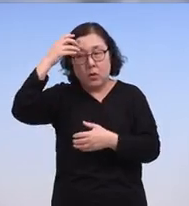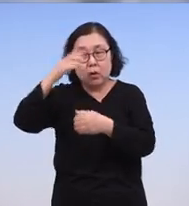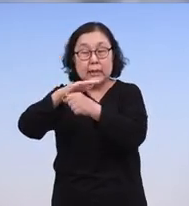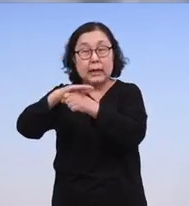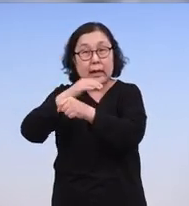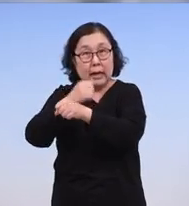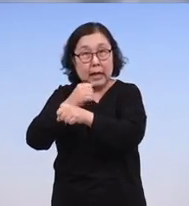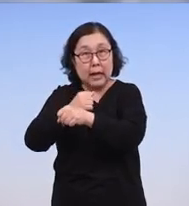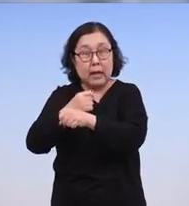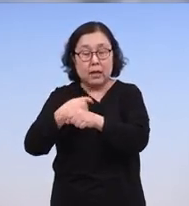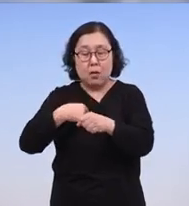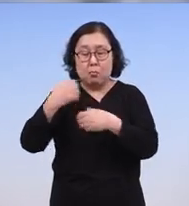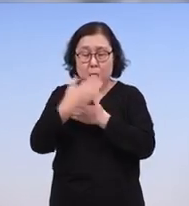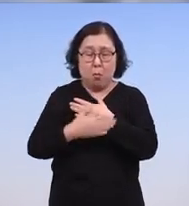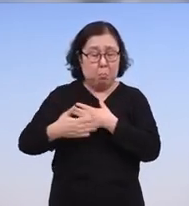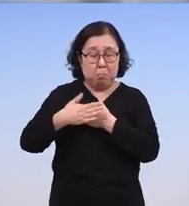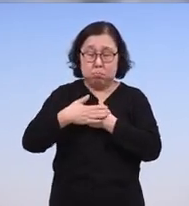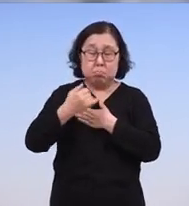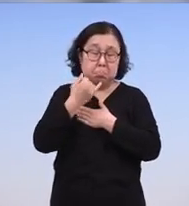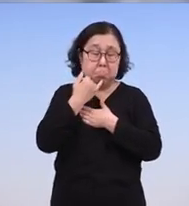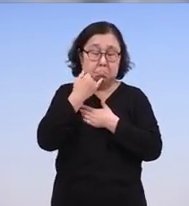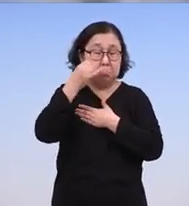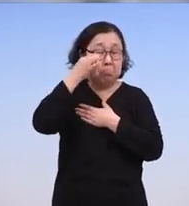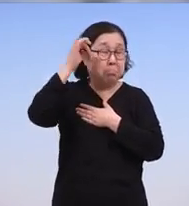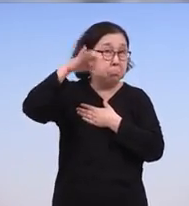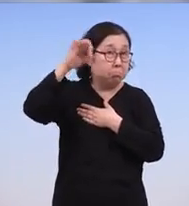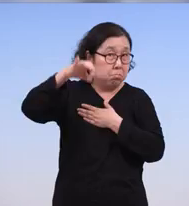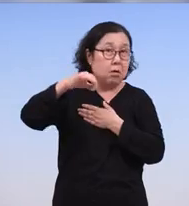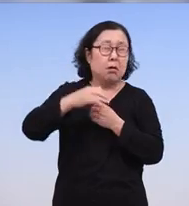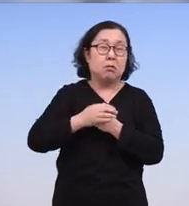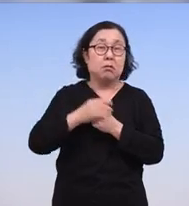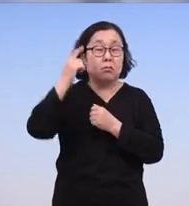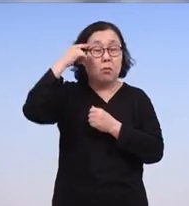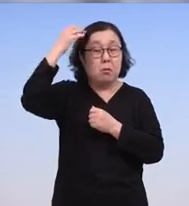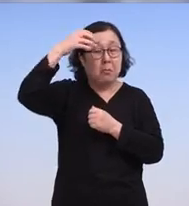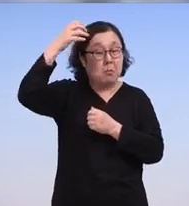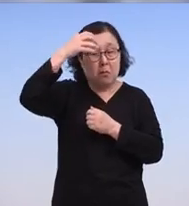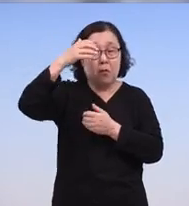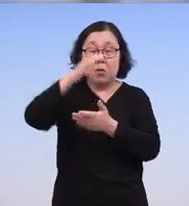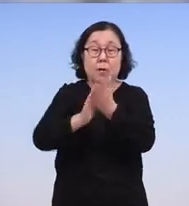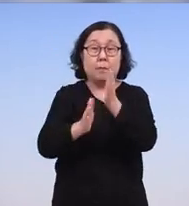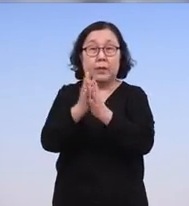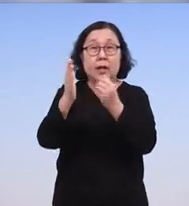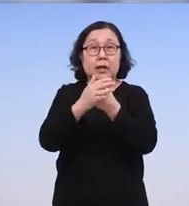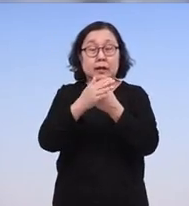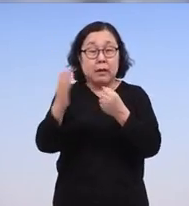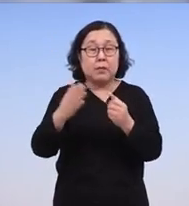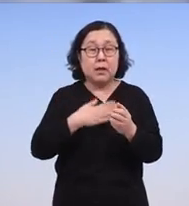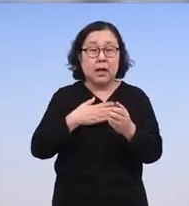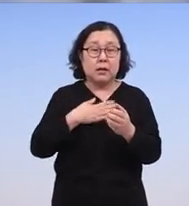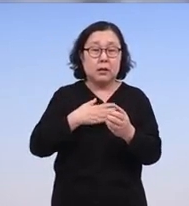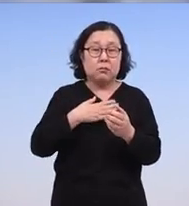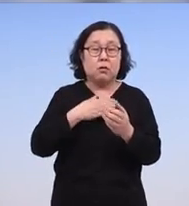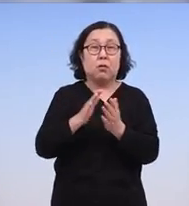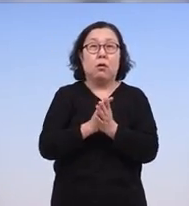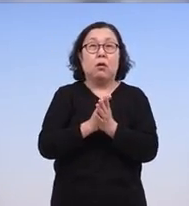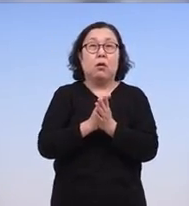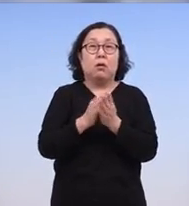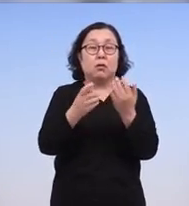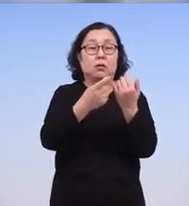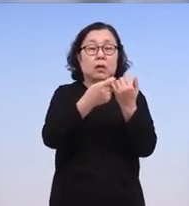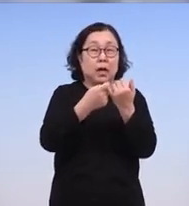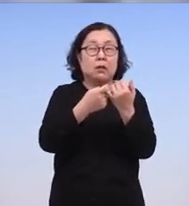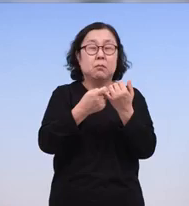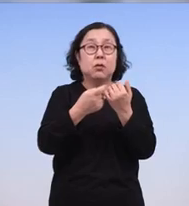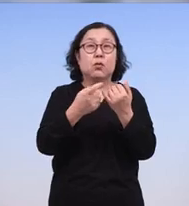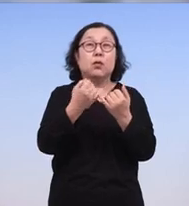영혼을 사랑해. 그러나 이까지 몸이 영혼이 안 딸려 있는데, 나는 술집 여자랑 성관계도